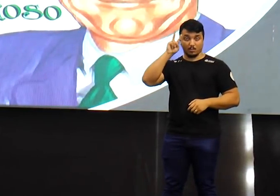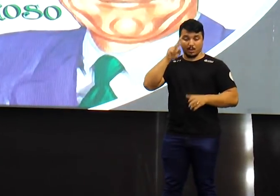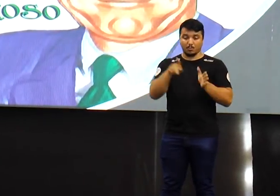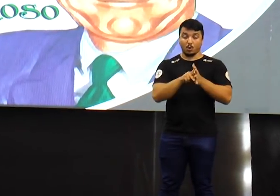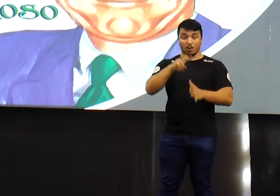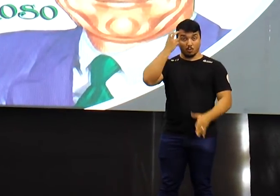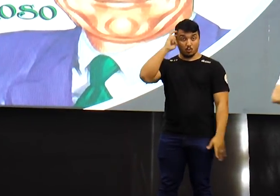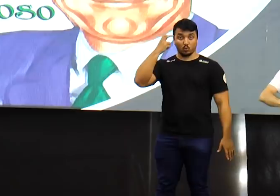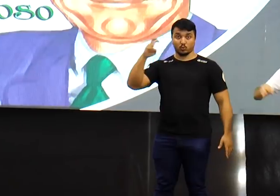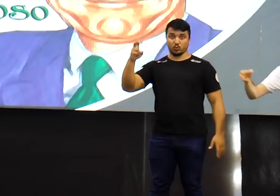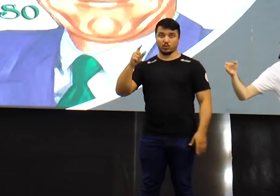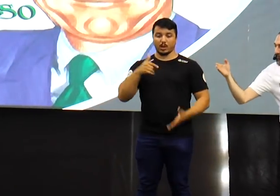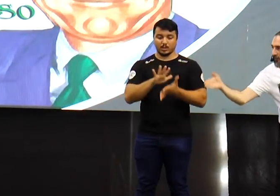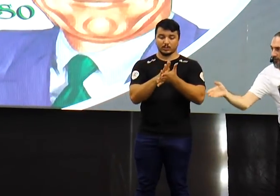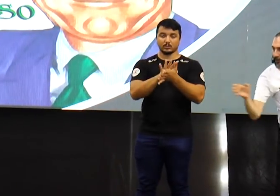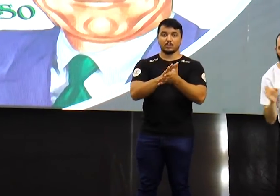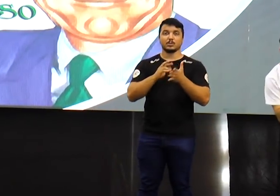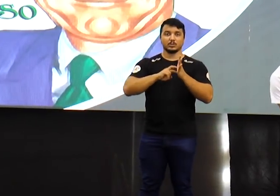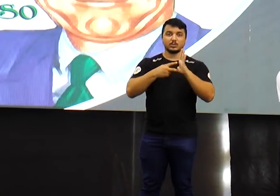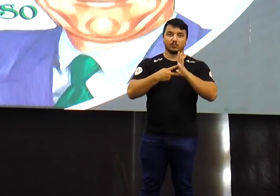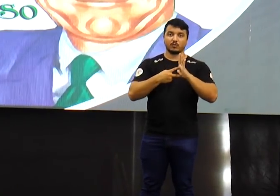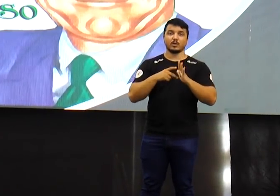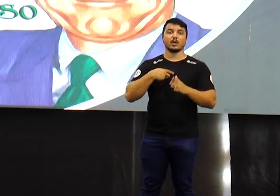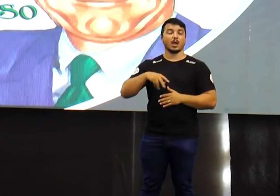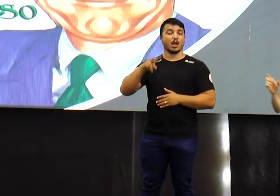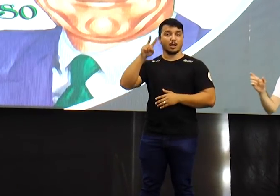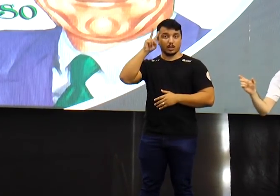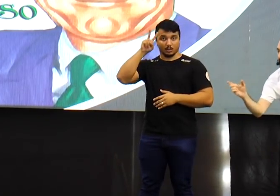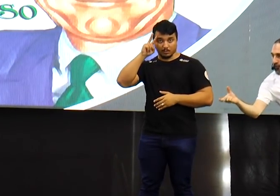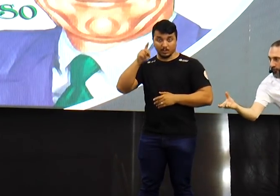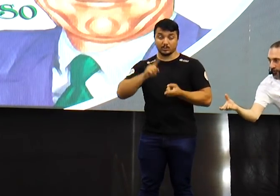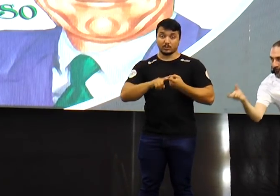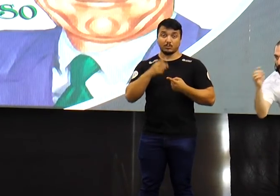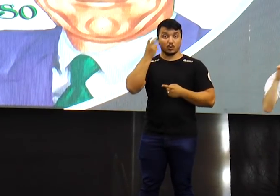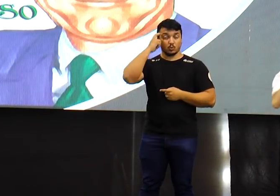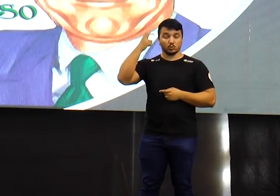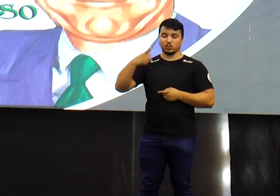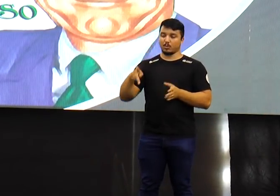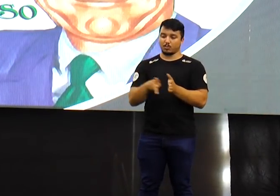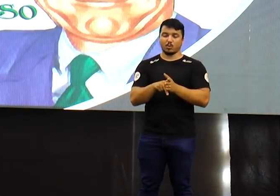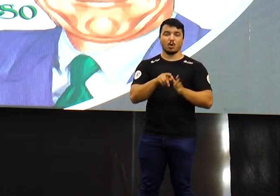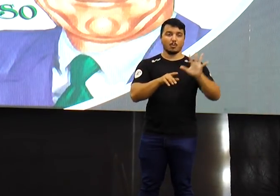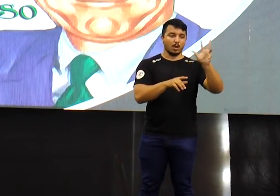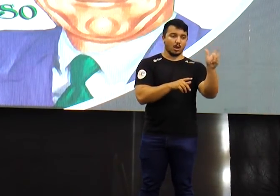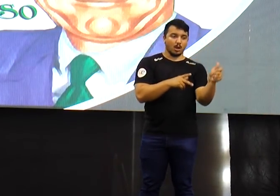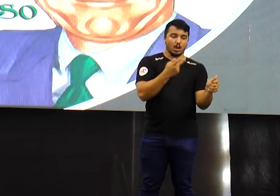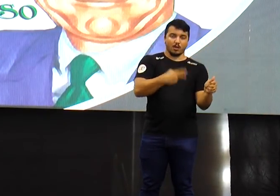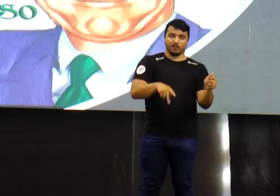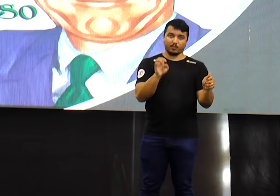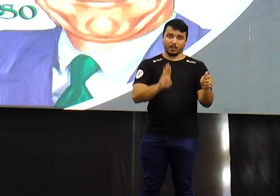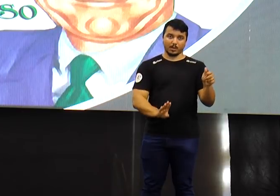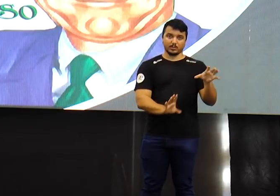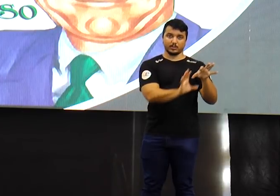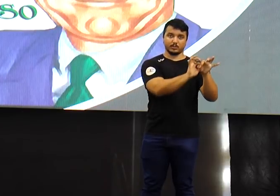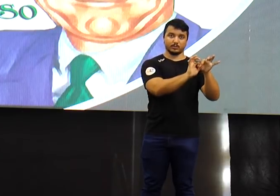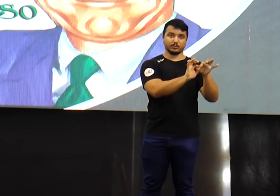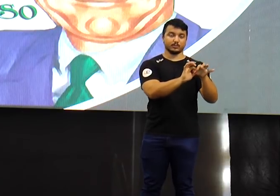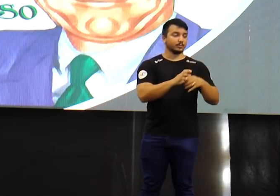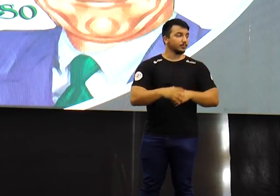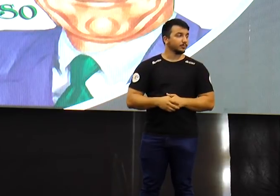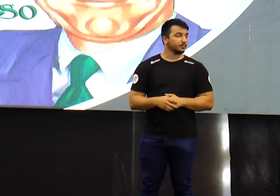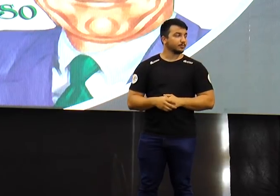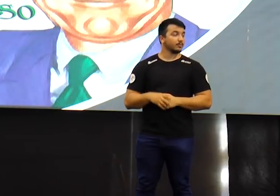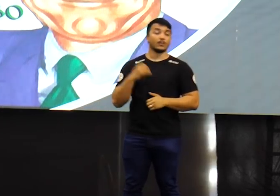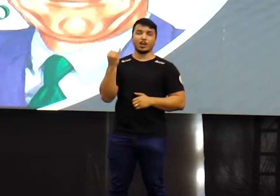cultura. Samba representa a memória e a cultura afro-brasileira. Então isso é importante para vocês que vão